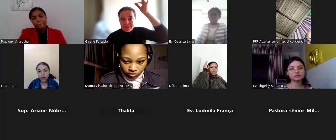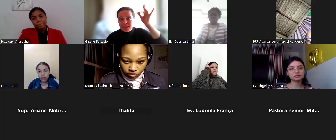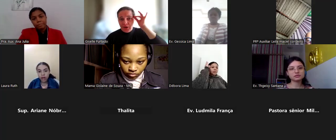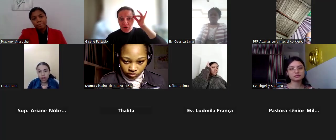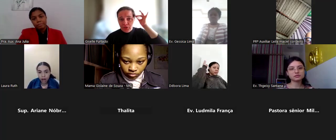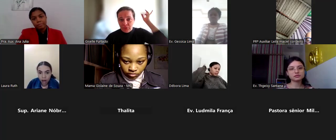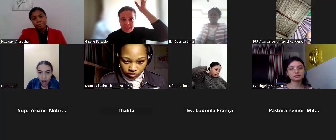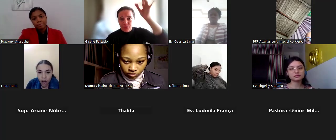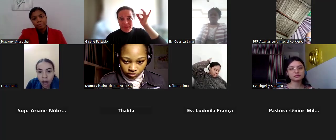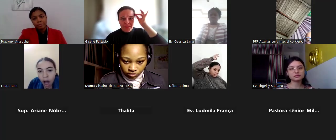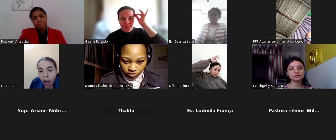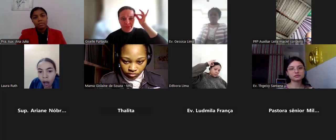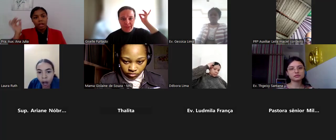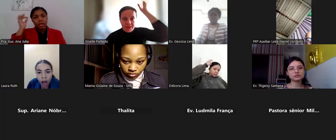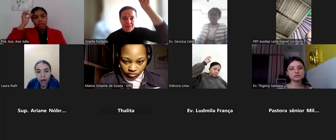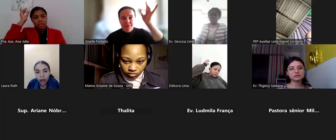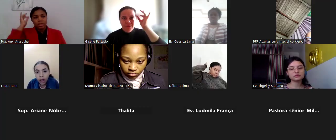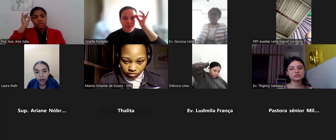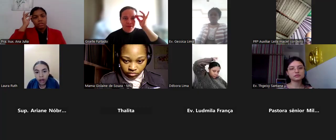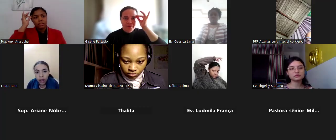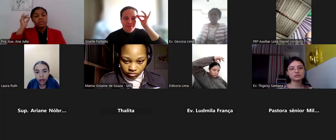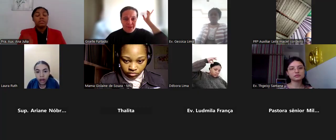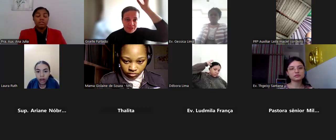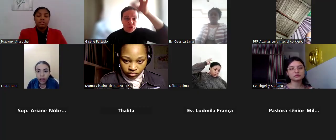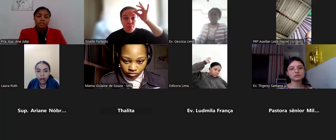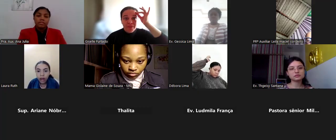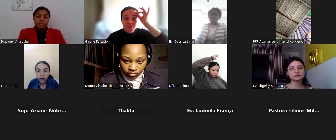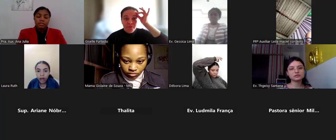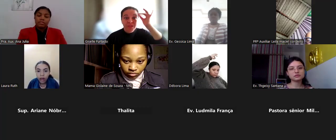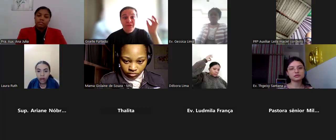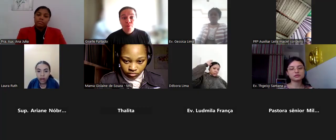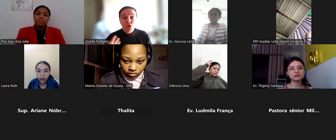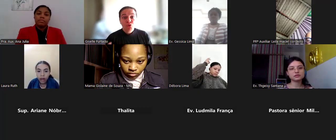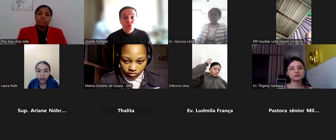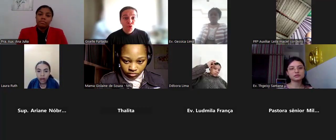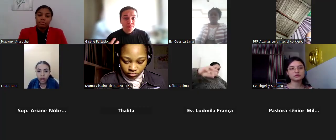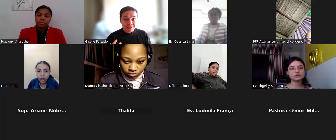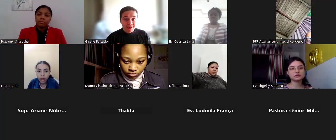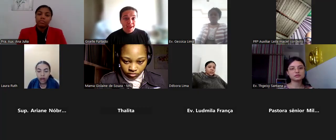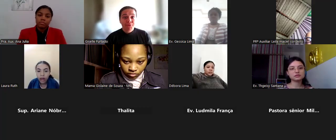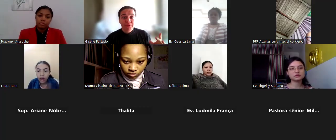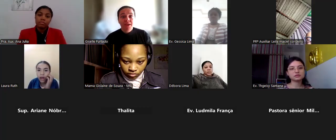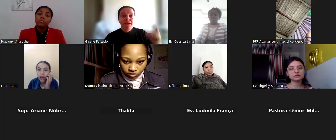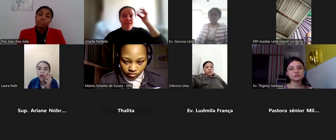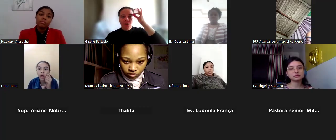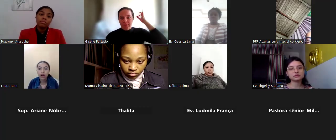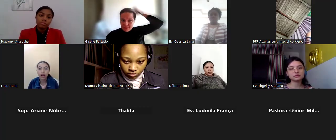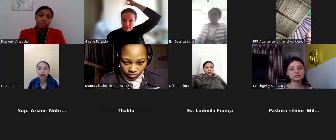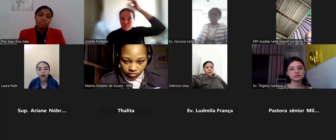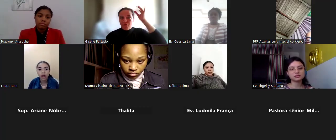ele roda do lado mesmo, tá? Mas eu tô passando para vocês a forma que os surdos me ensinaram, tá? Então é dessa